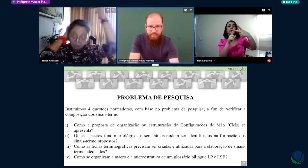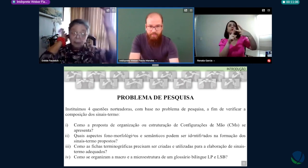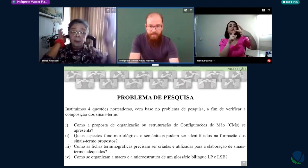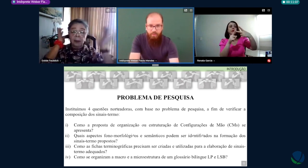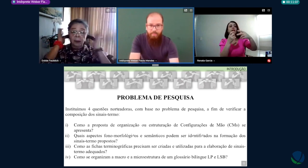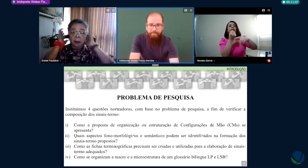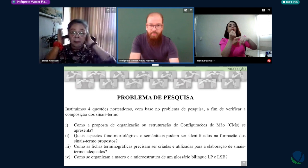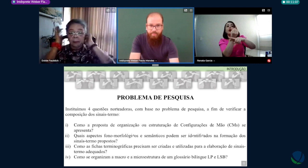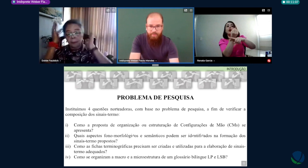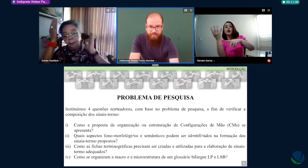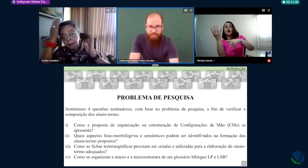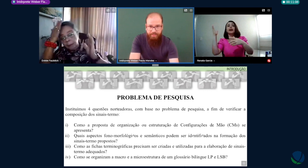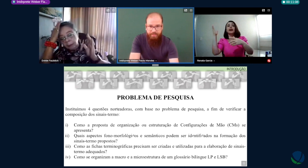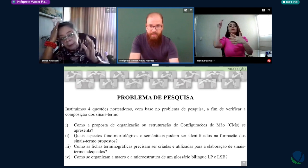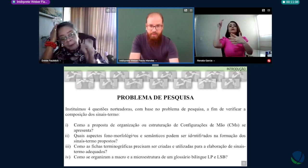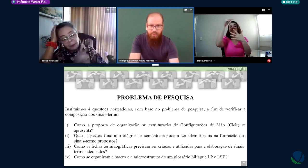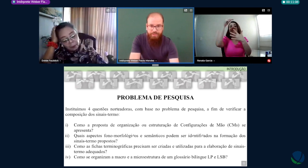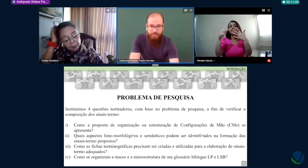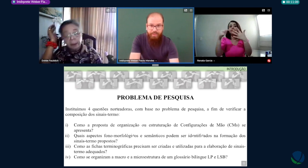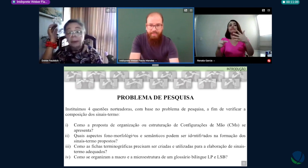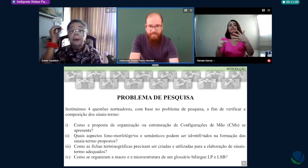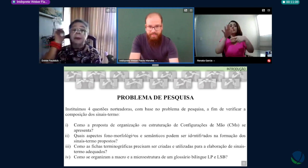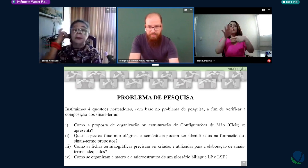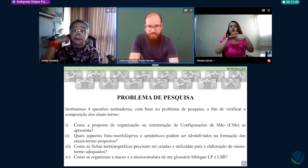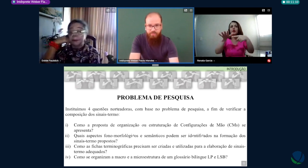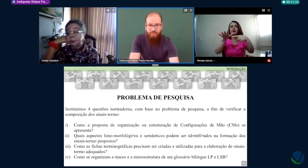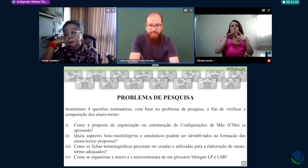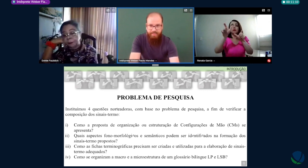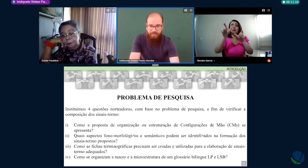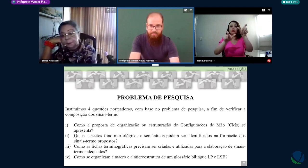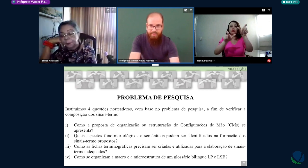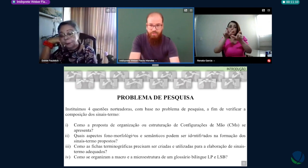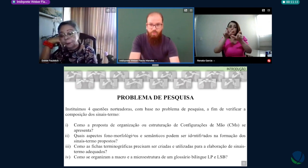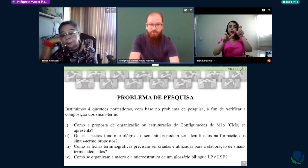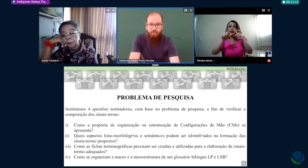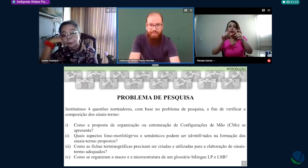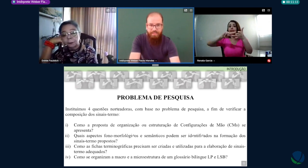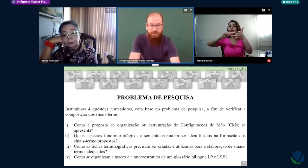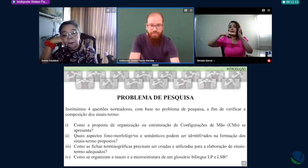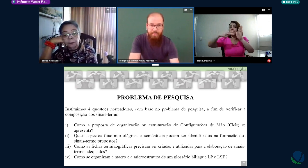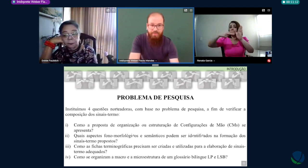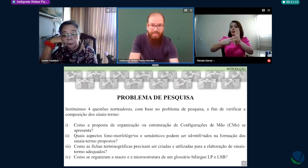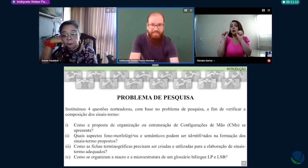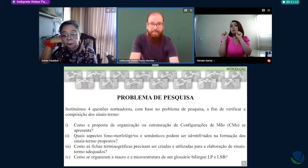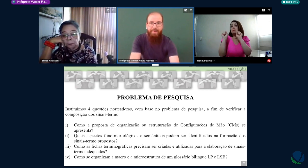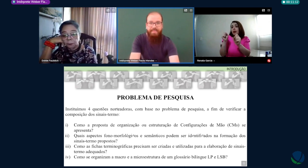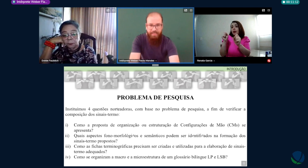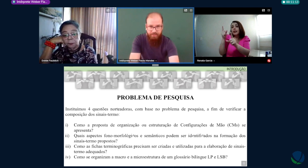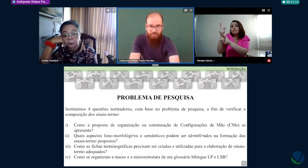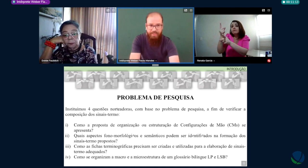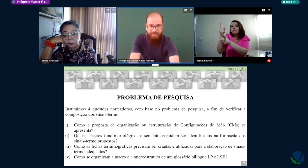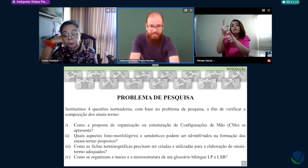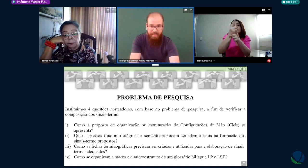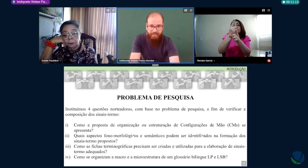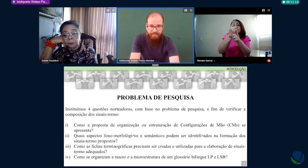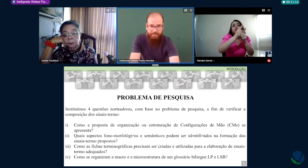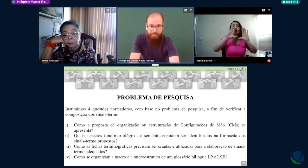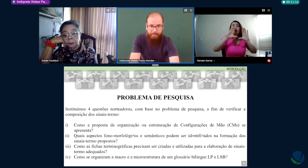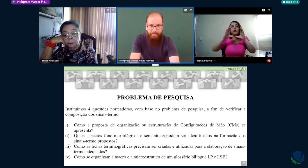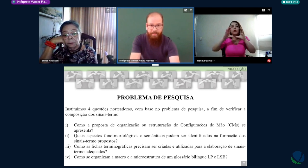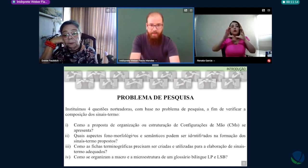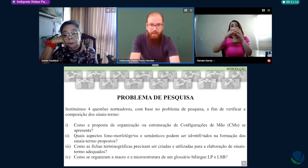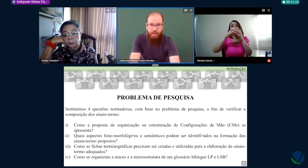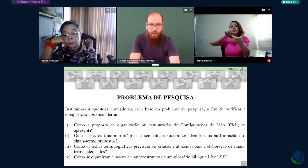Uma questão é como a proposta de organização e estruturação das configurações de mãos elas se apresentam nesses